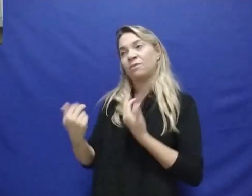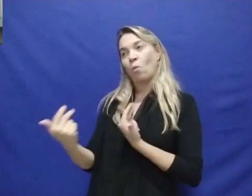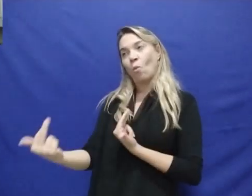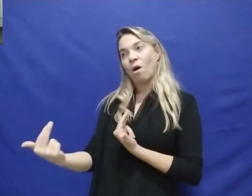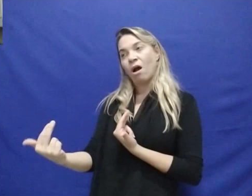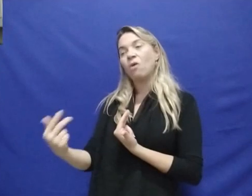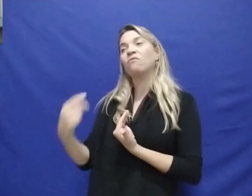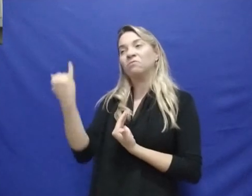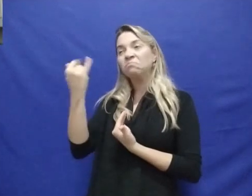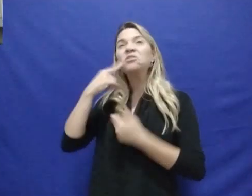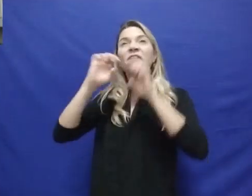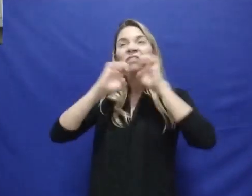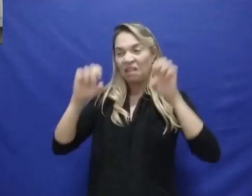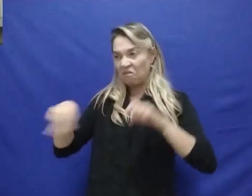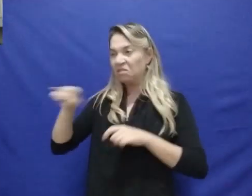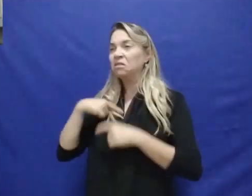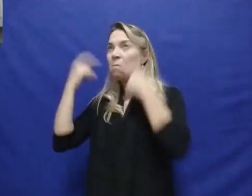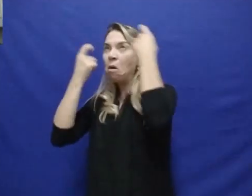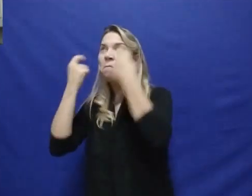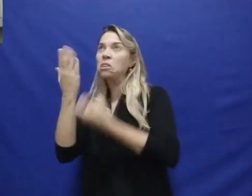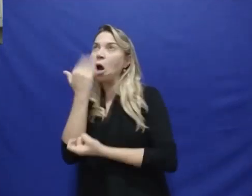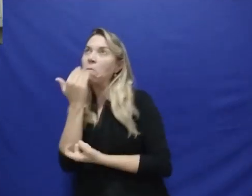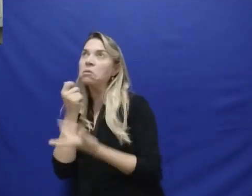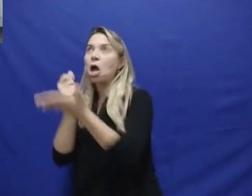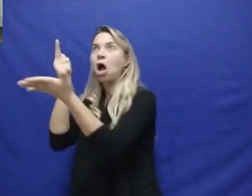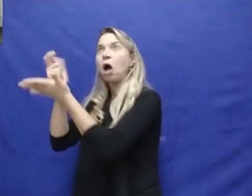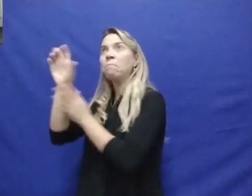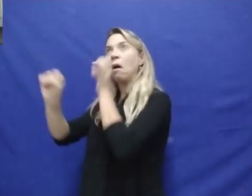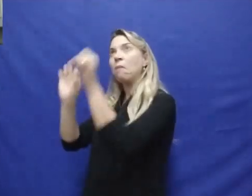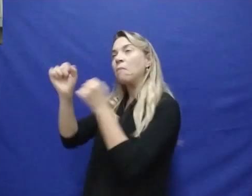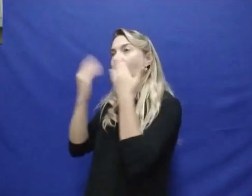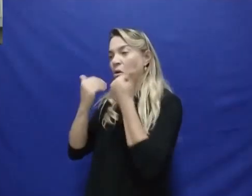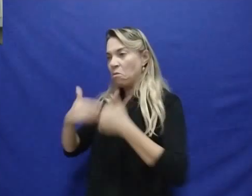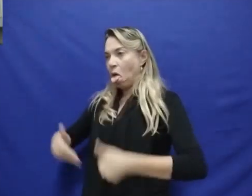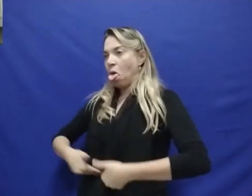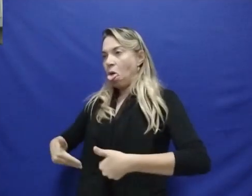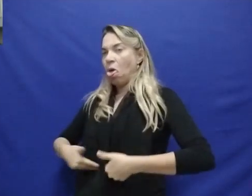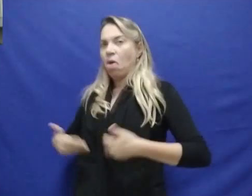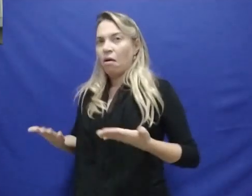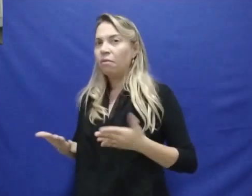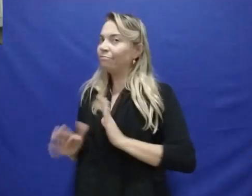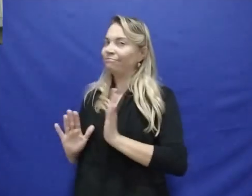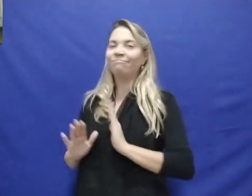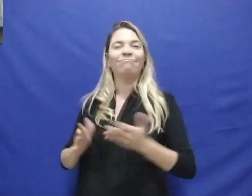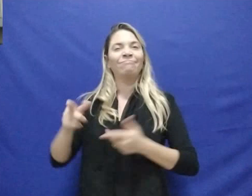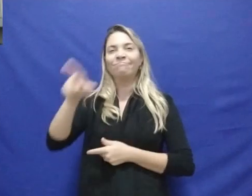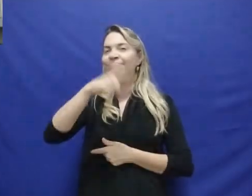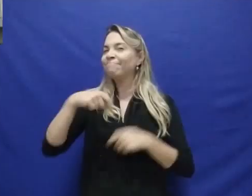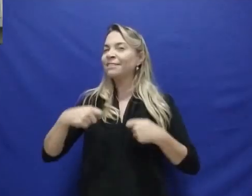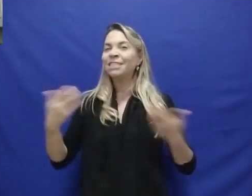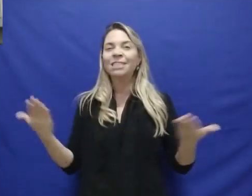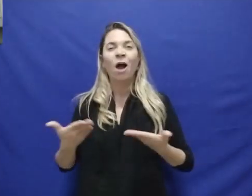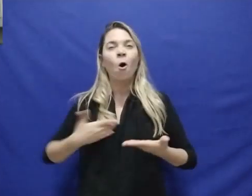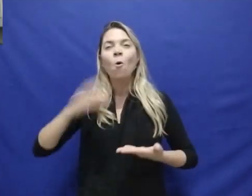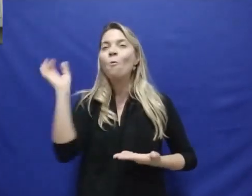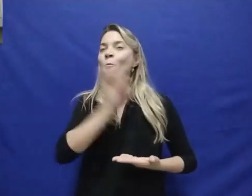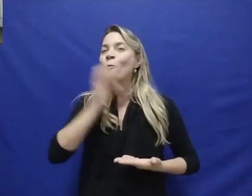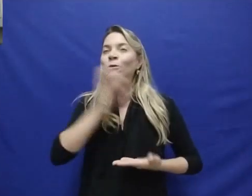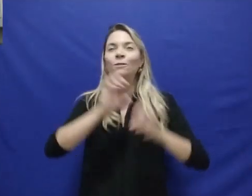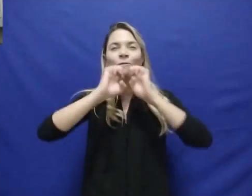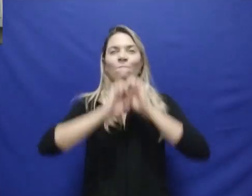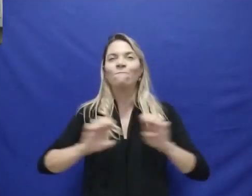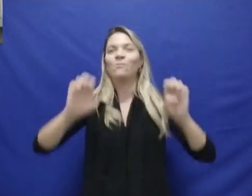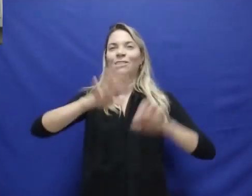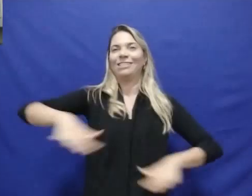comida. Nós encontramos aqui Jesus, meus irmãos, pregando em Samaria e dizendo: os frutos já estão aí. João,